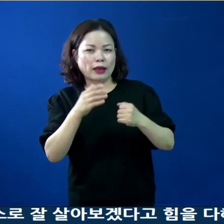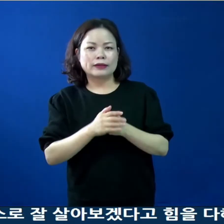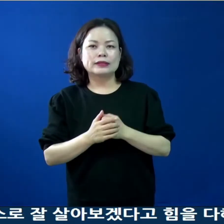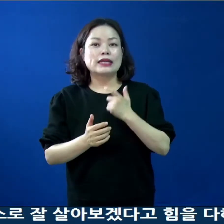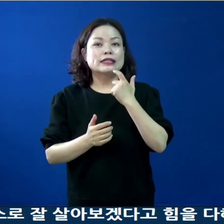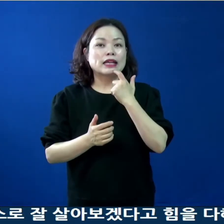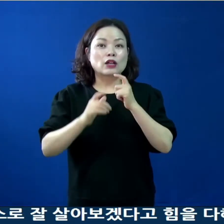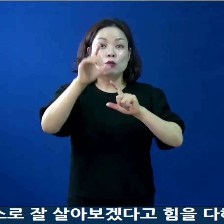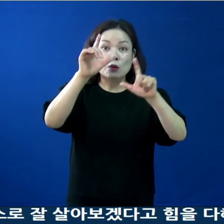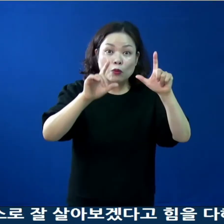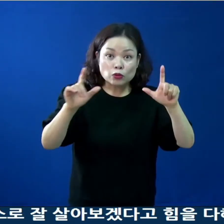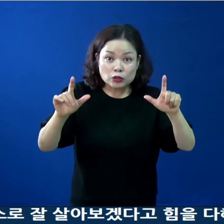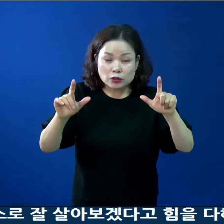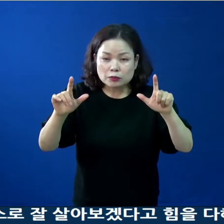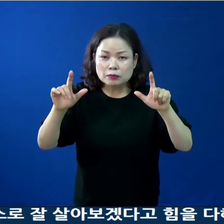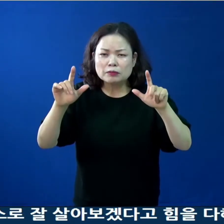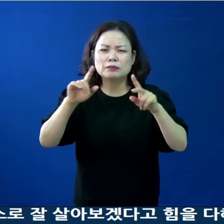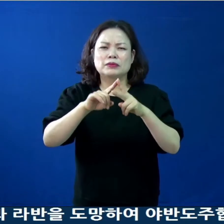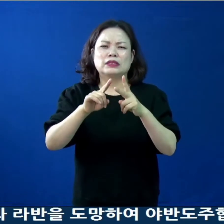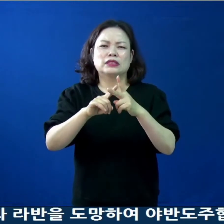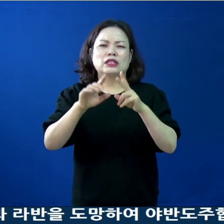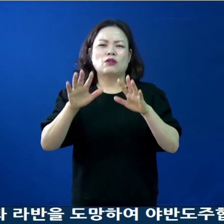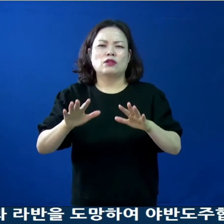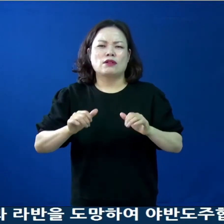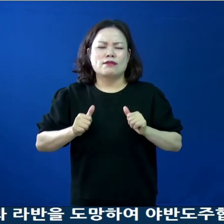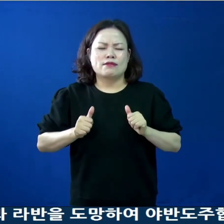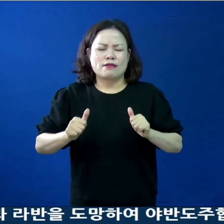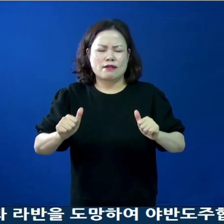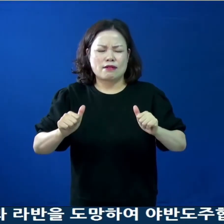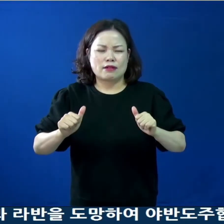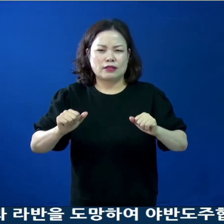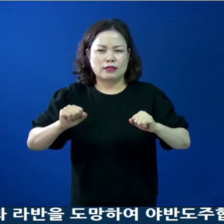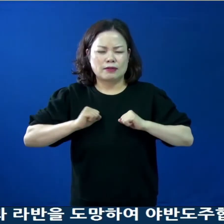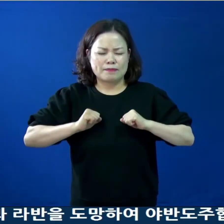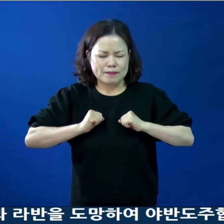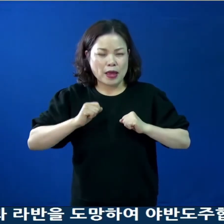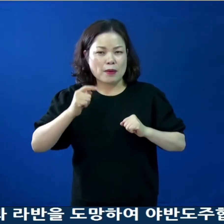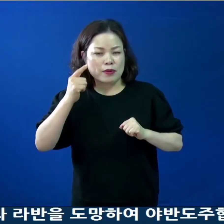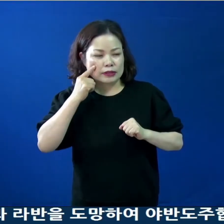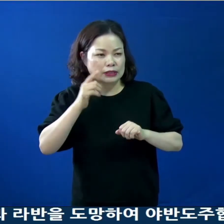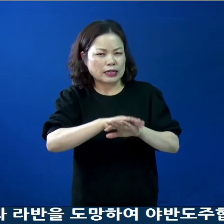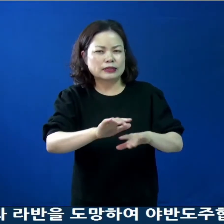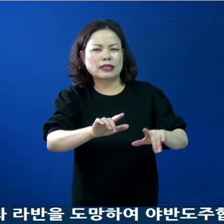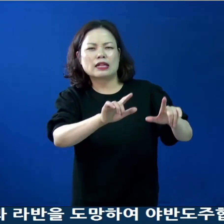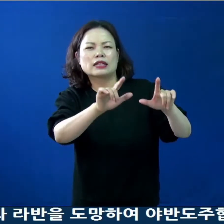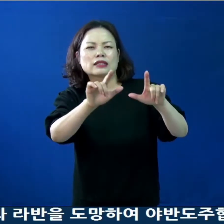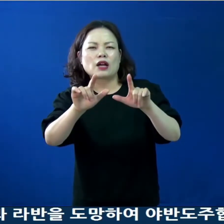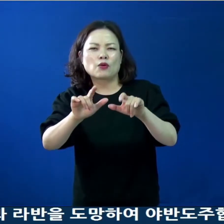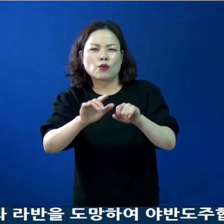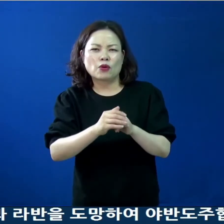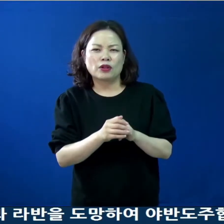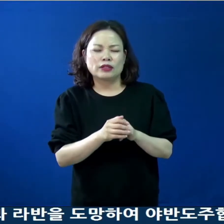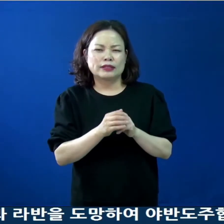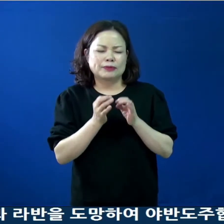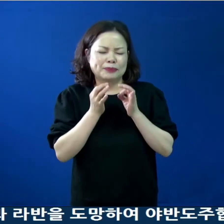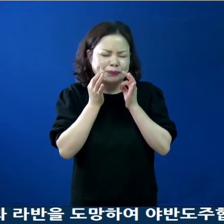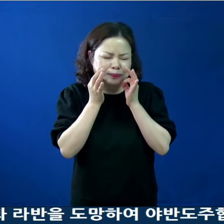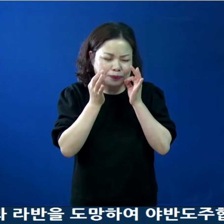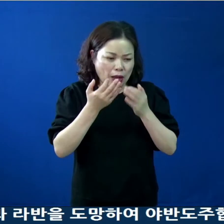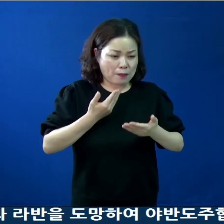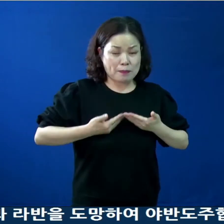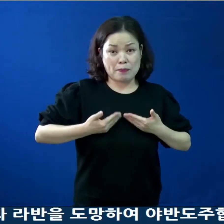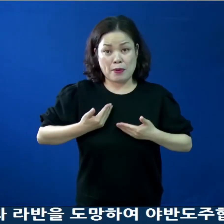야곱의 모습이나 오늘날 애를 쓰며 잘 해보겠다고, 잘 살아보겠다고 그렇게 애쓰며